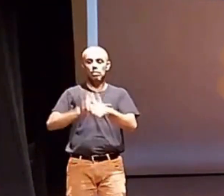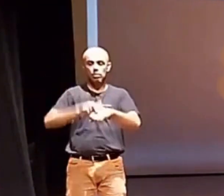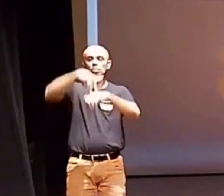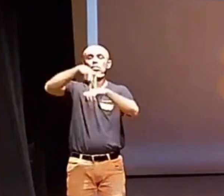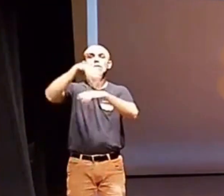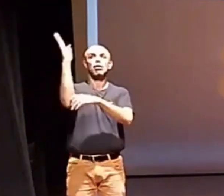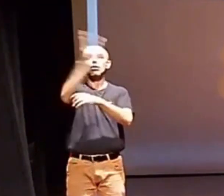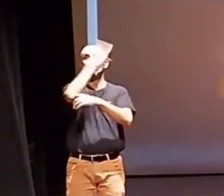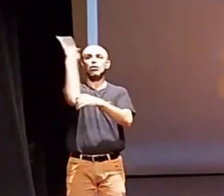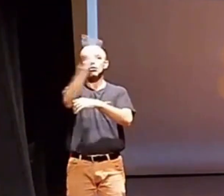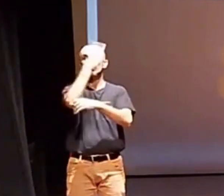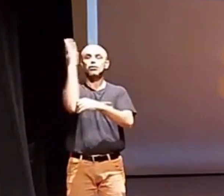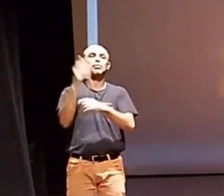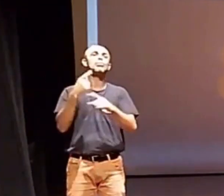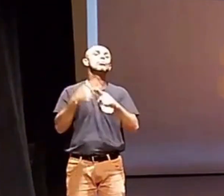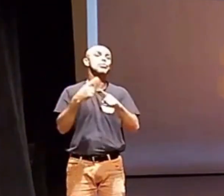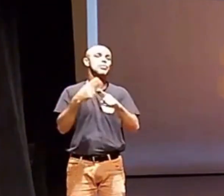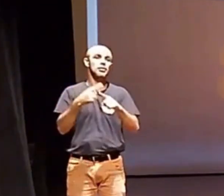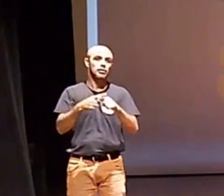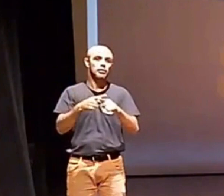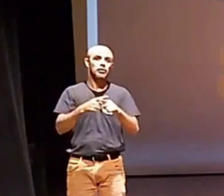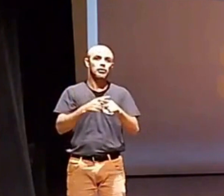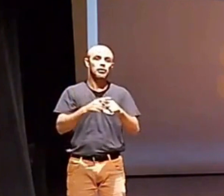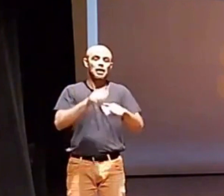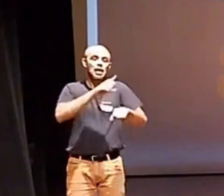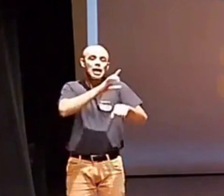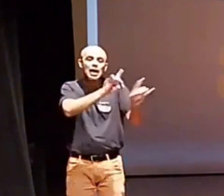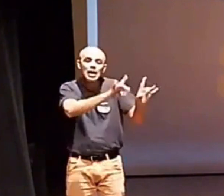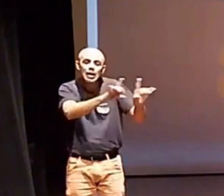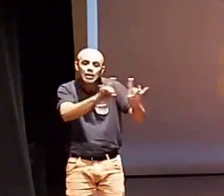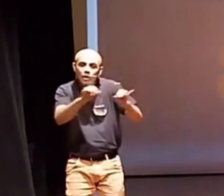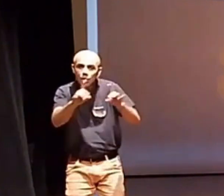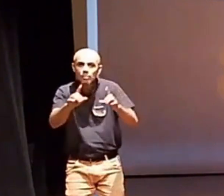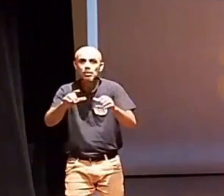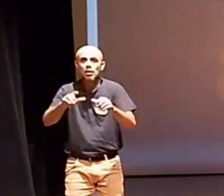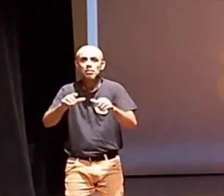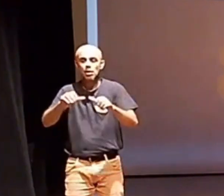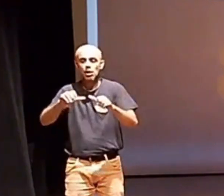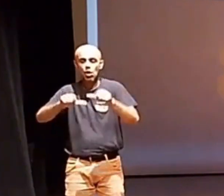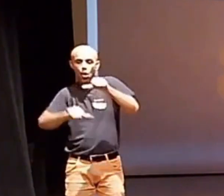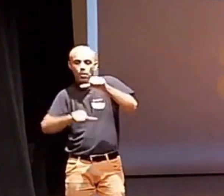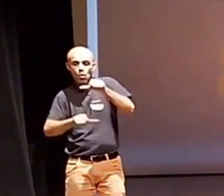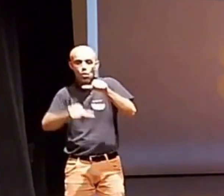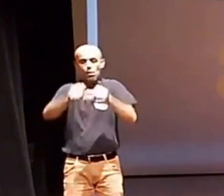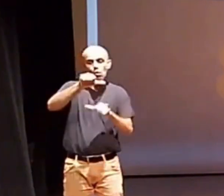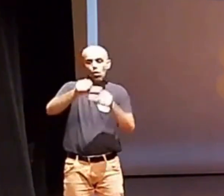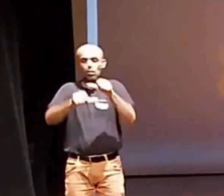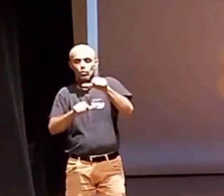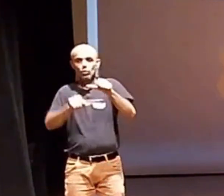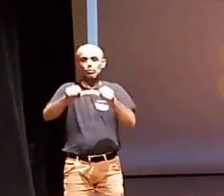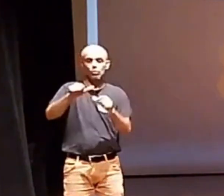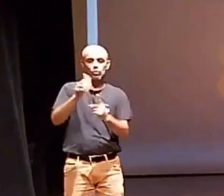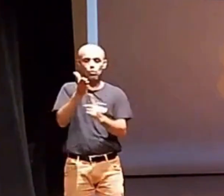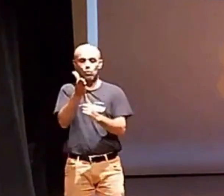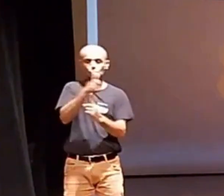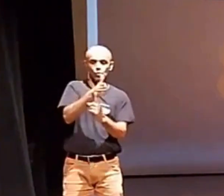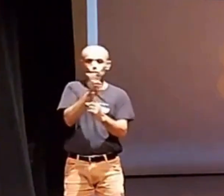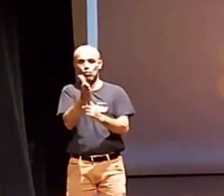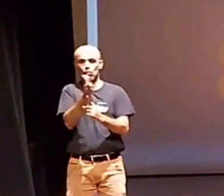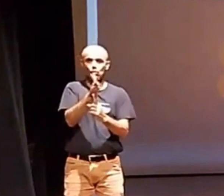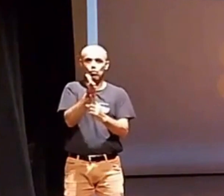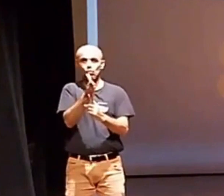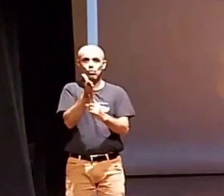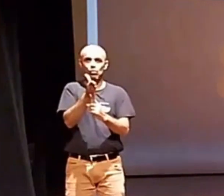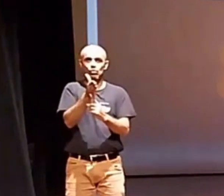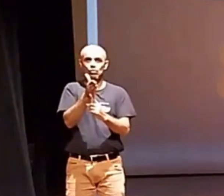pé, o mundo gira. Por quê? A cada momento que eu troco a minha posição do eixo de equilíbrio de